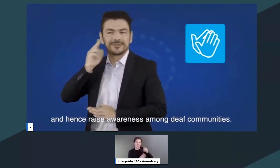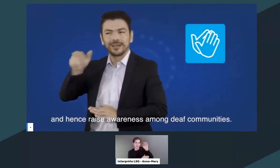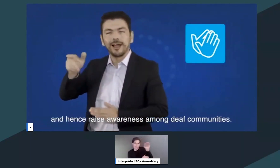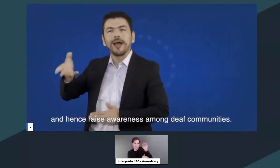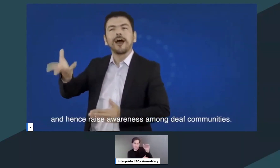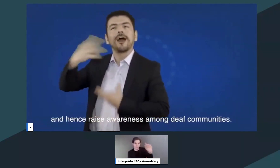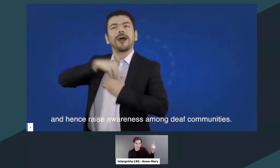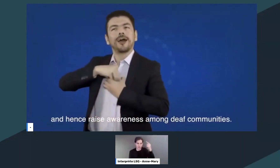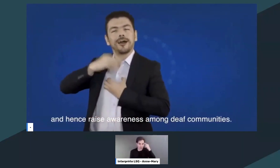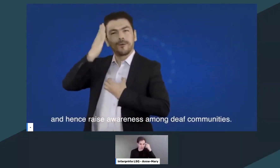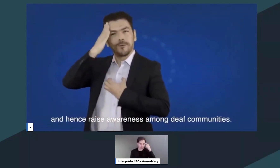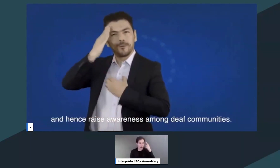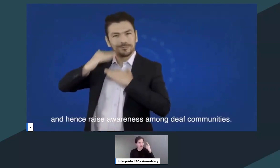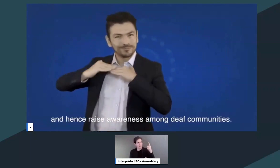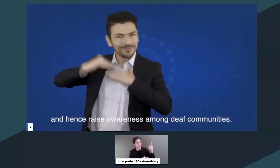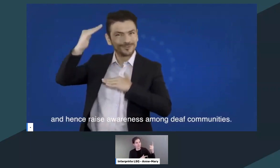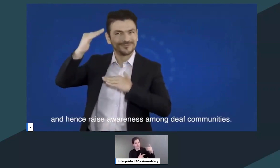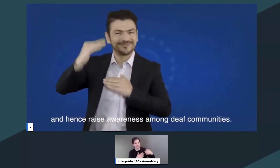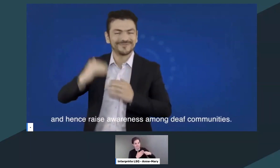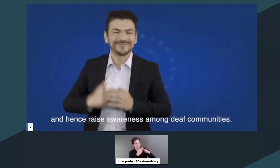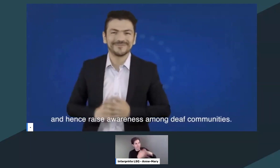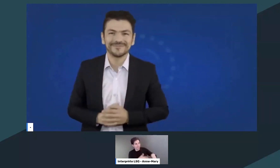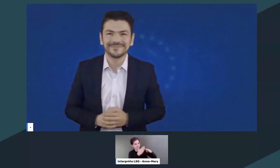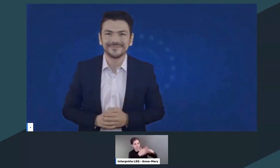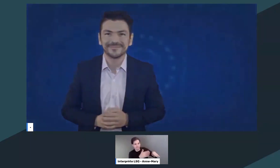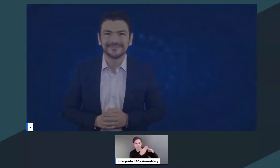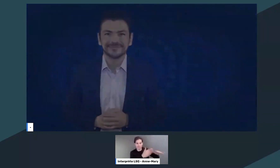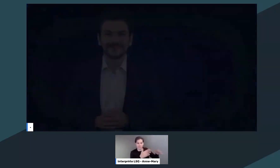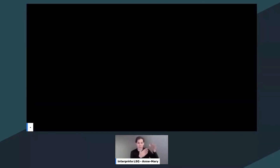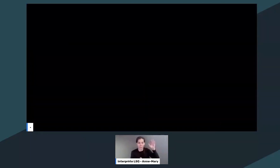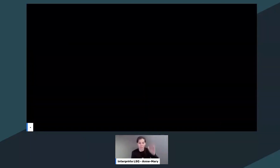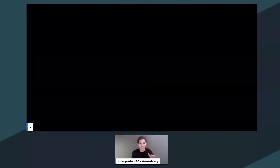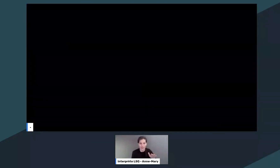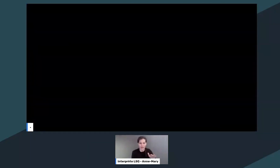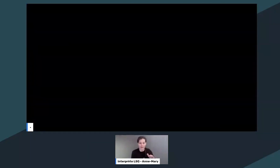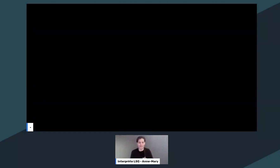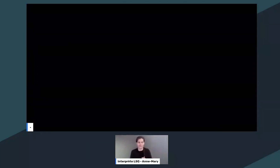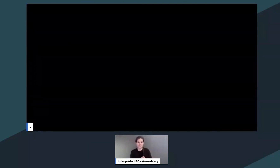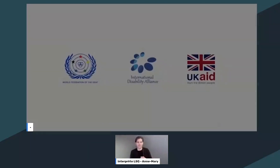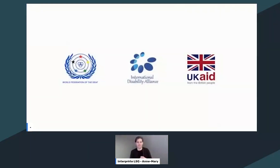va justement sensibiliser plus au sujet de la surdité.